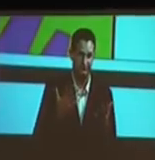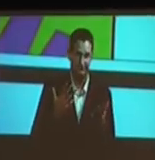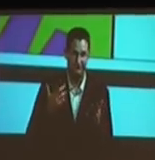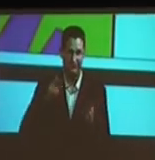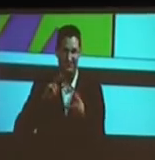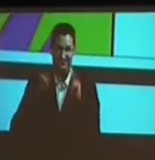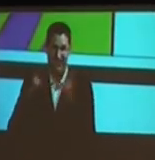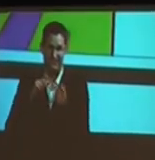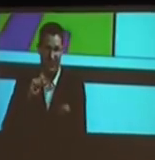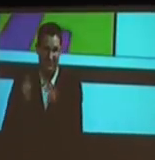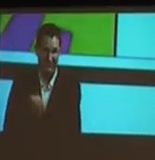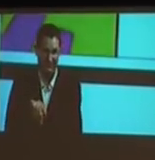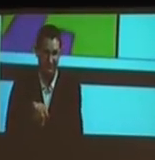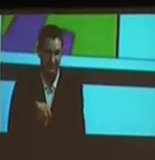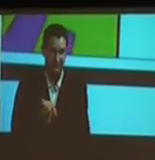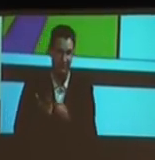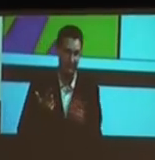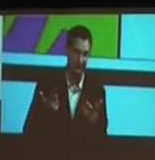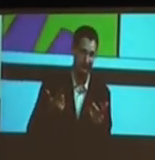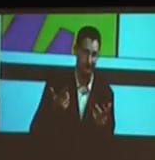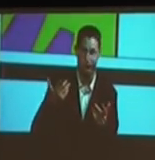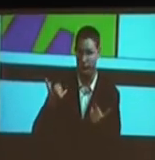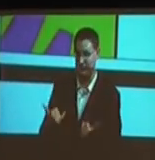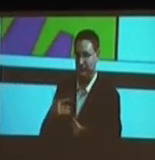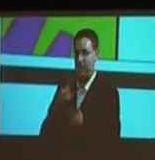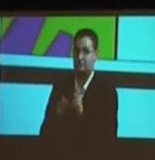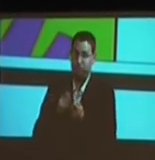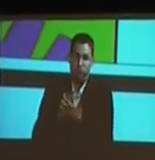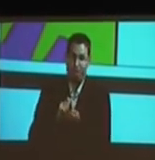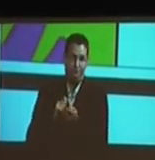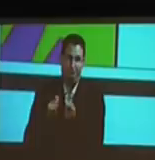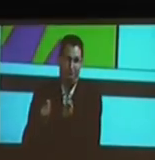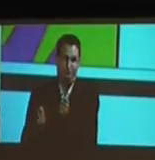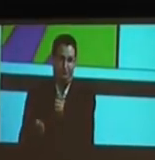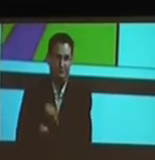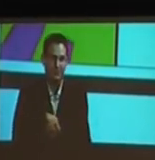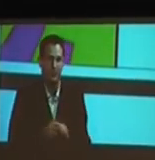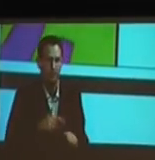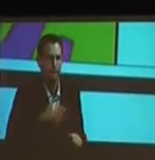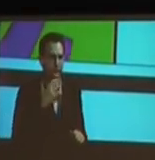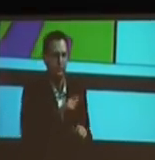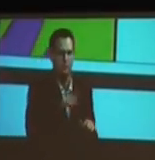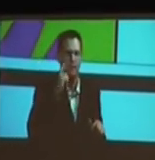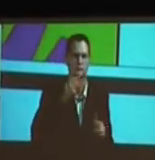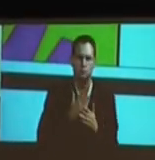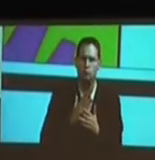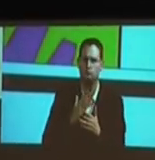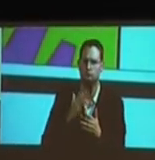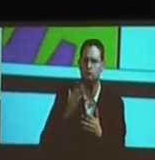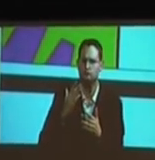Naja, aber trotzdem bleibt ja das Problem, dass die Welt sich verändert und rasend schnell verändert.